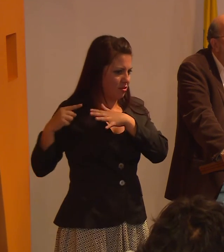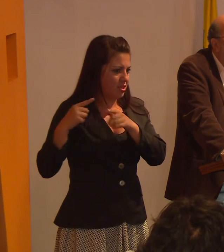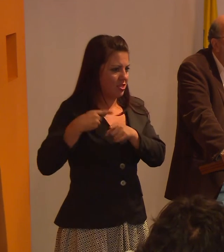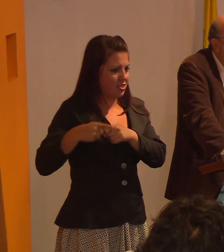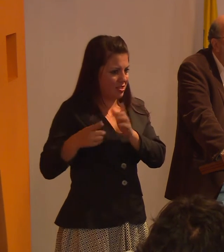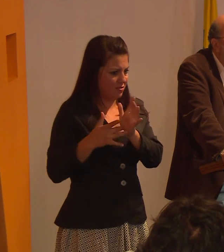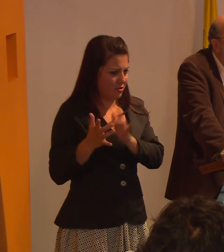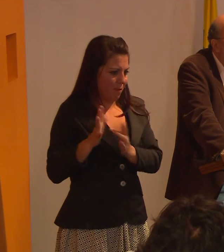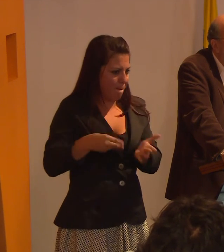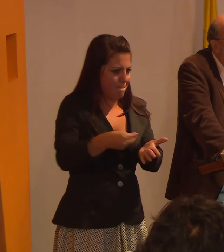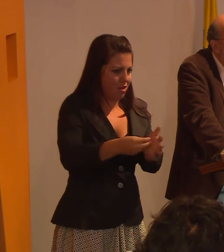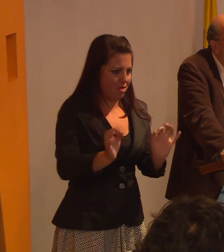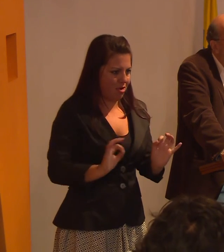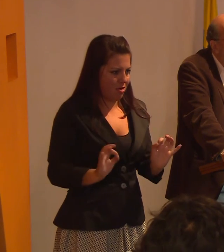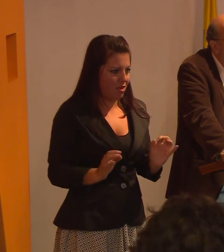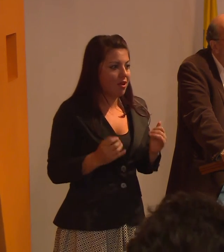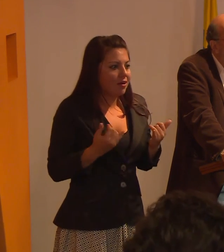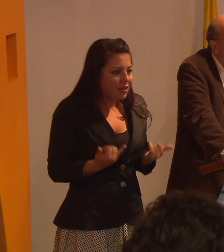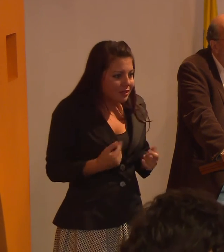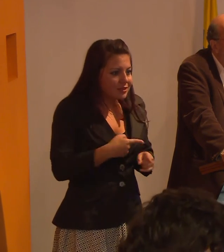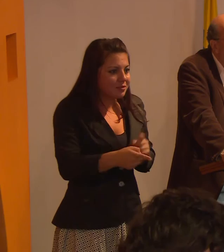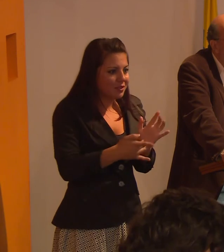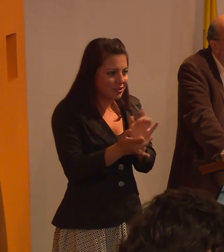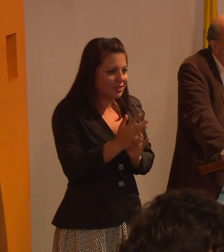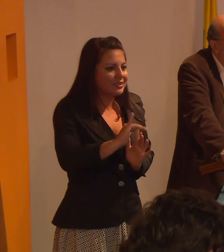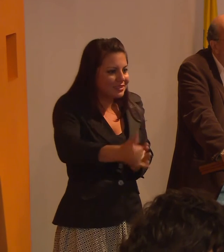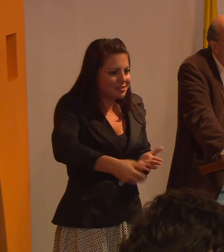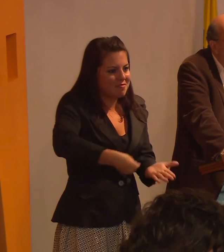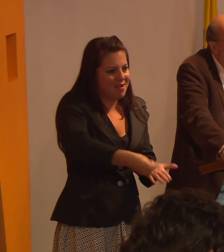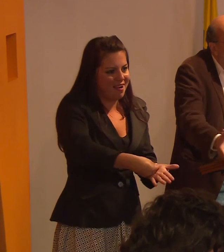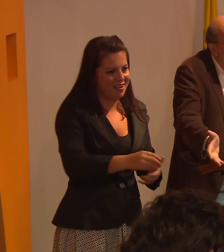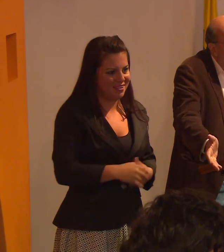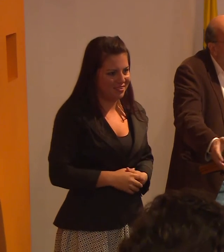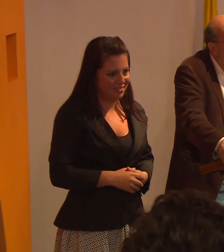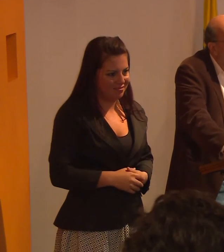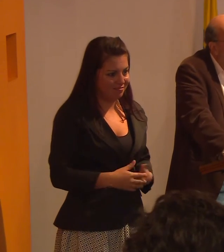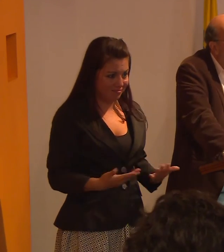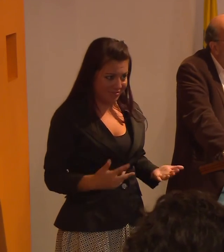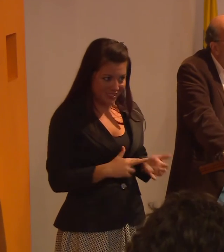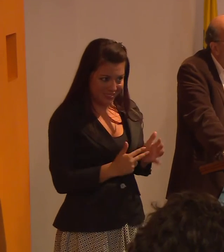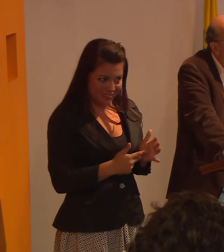va a ser paga para los profesores ocasionales. Y es una